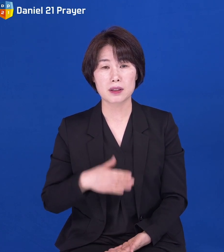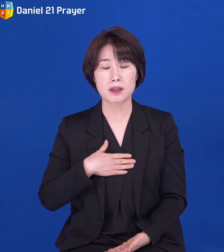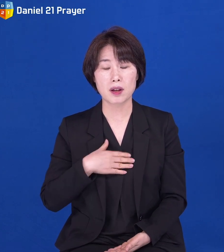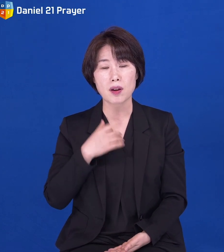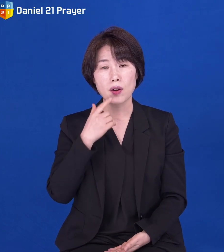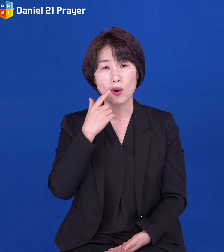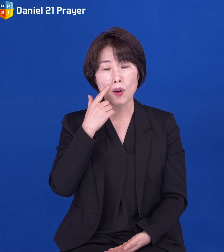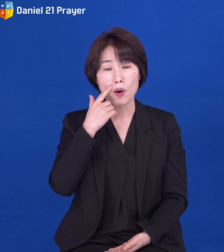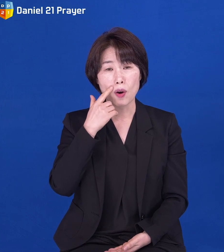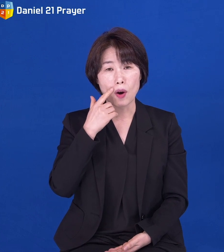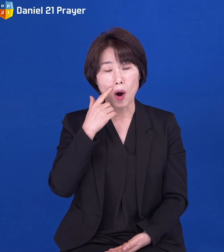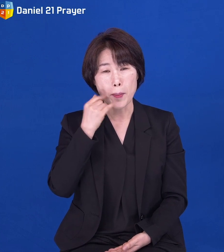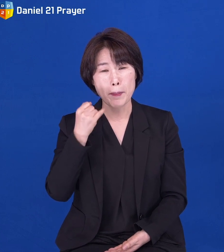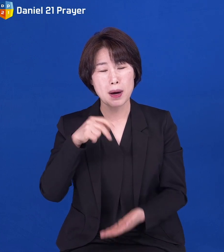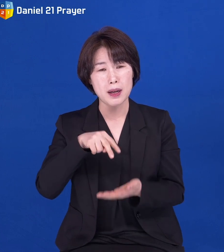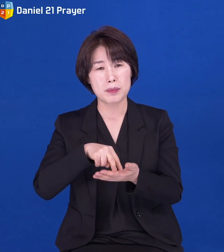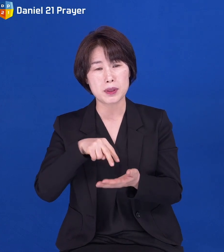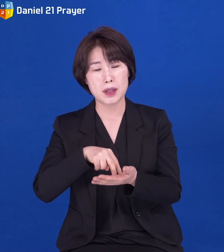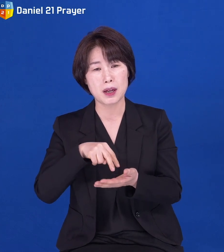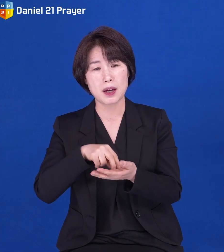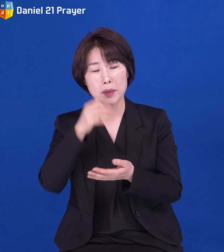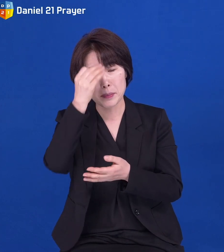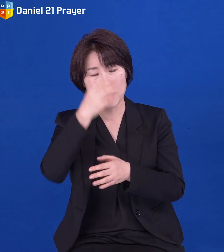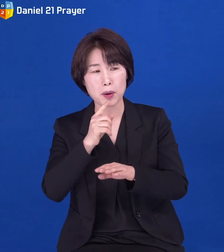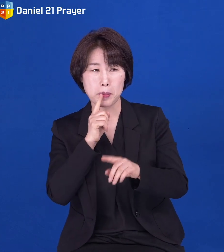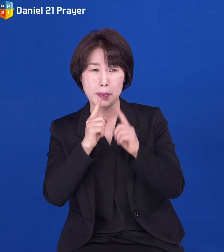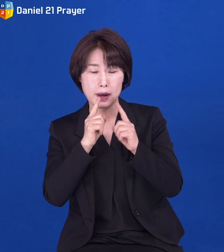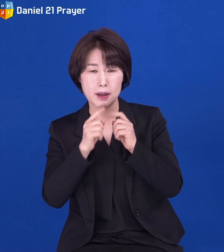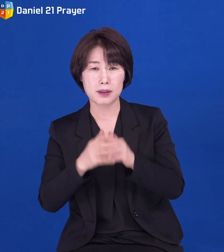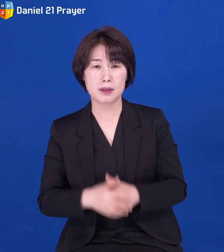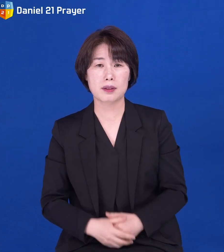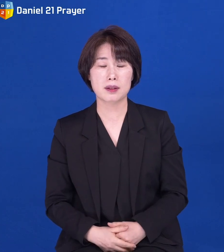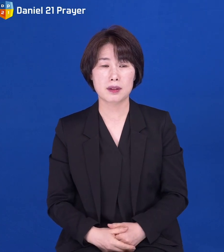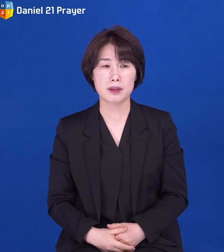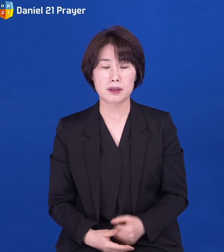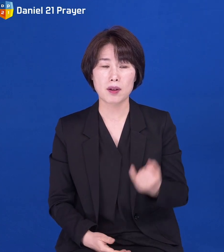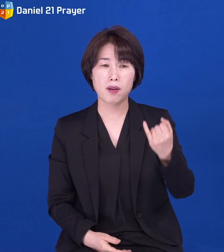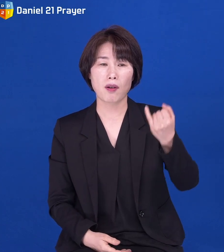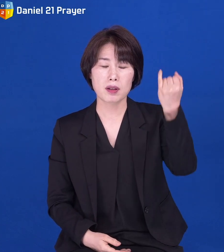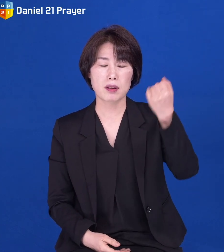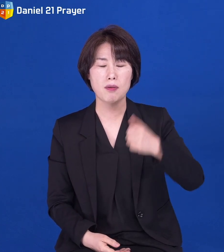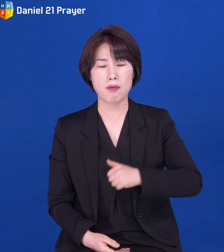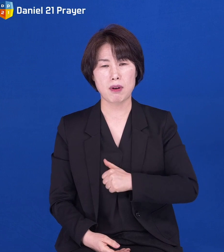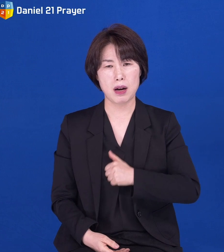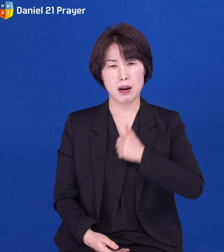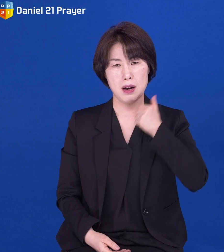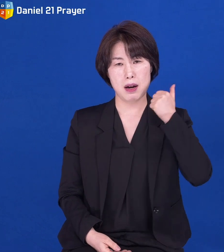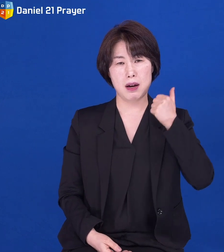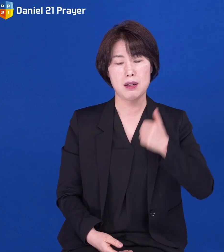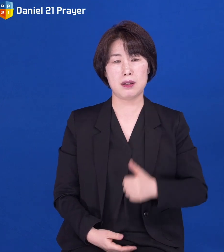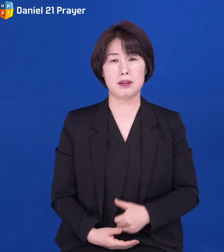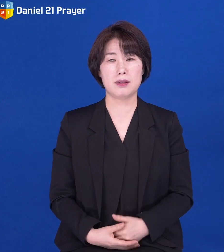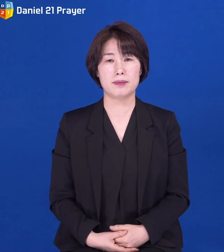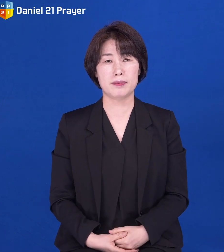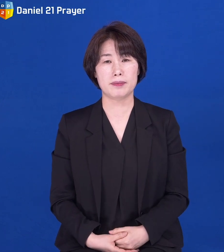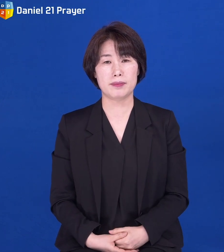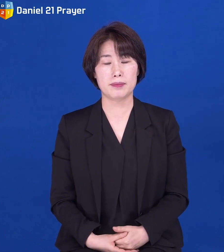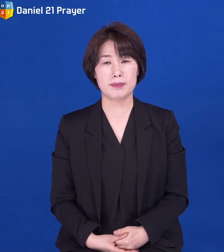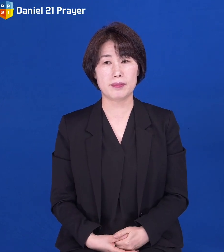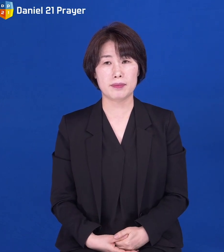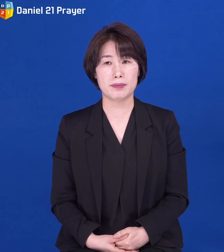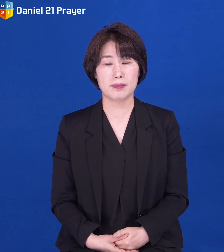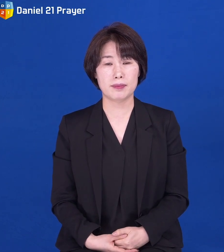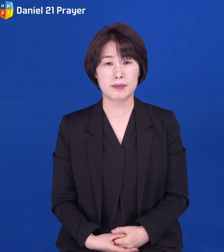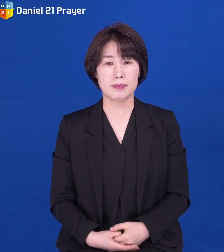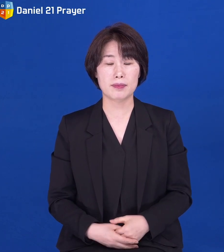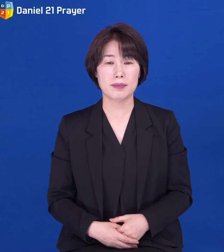이렇게 굽신거리는데 이제 저희 언니가 막 터져가지고 아니 저희 유나가 어디서 이런 얘기